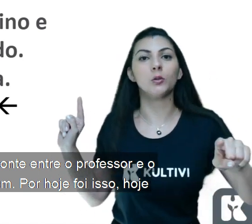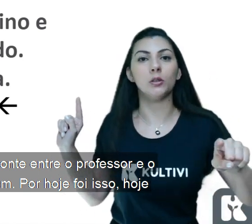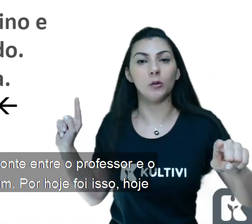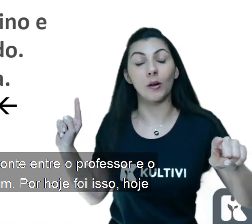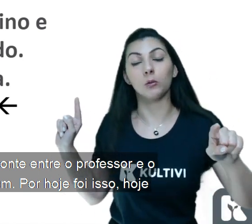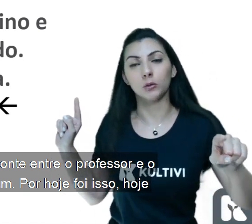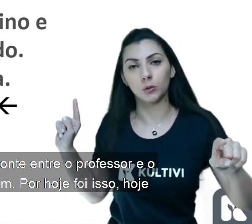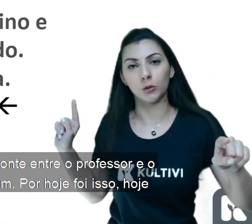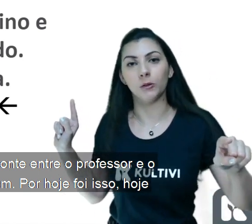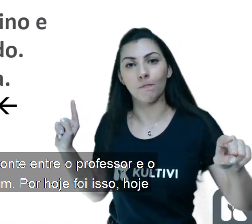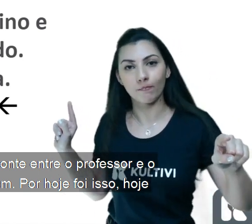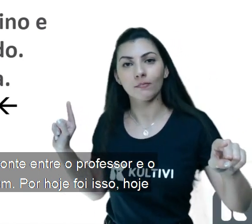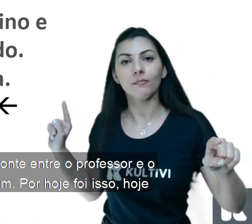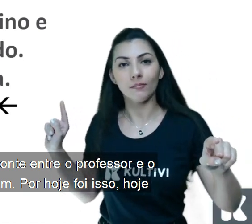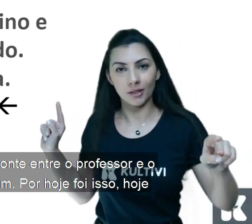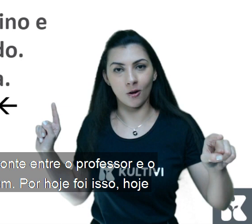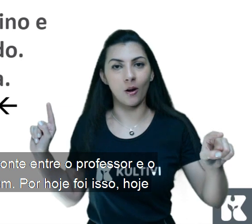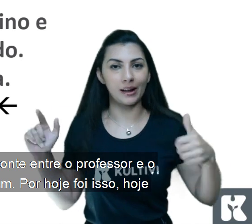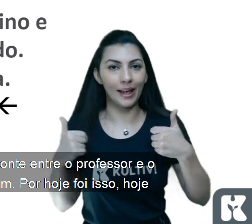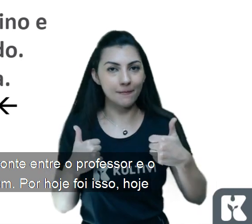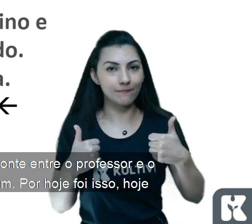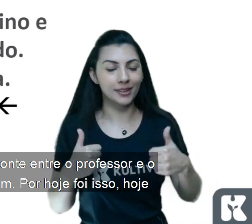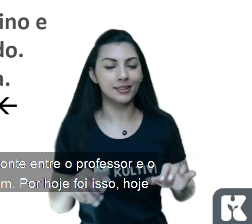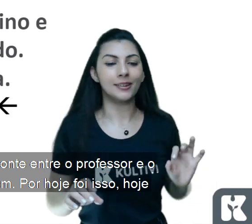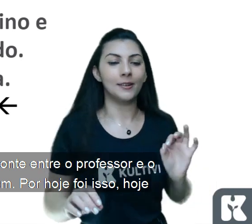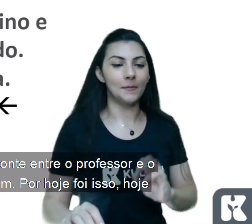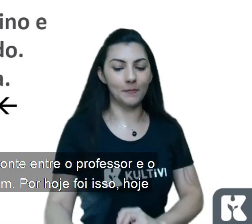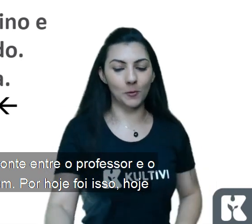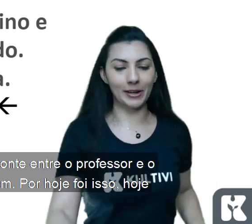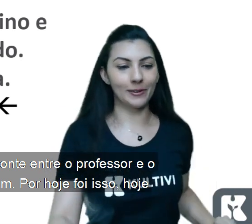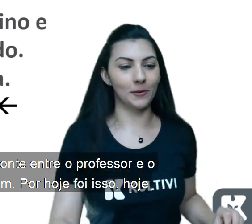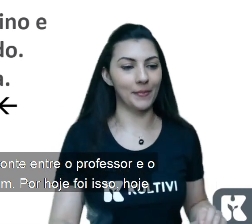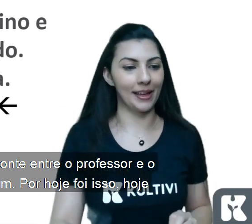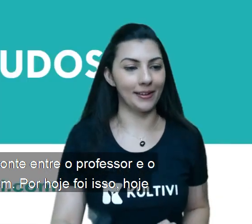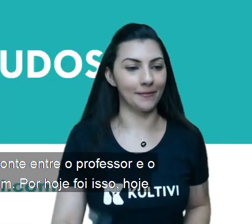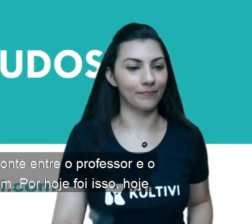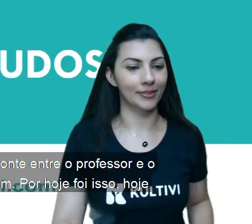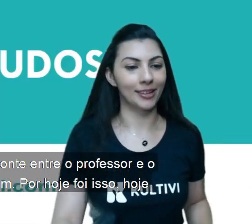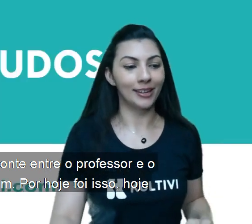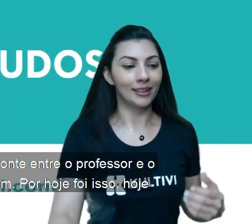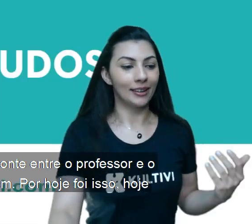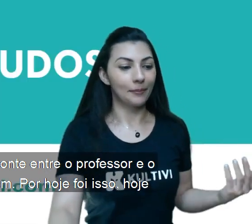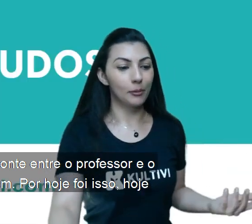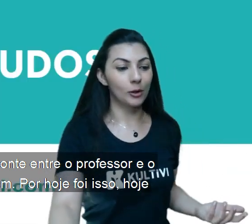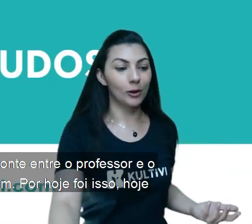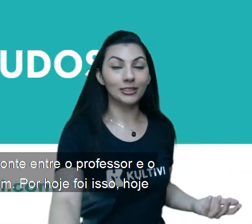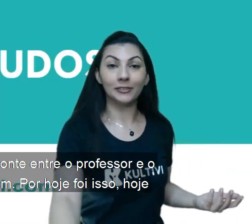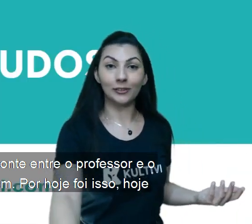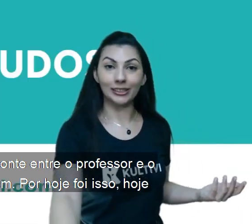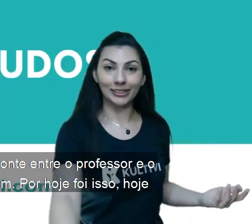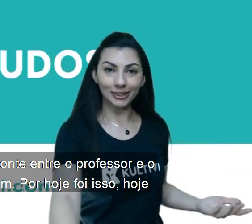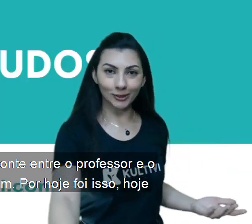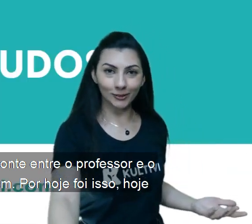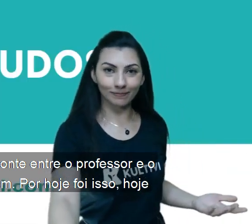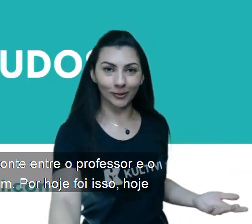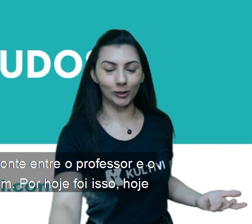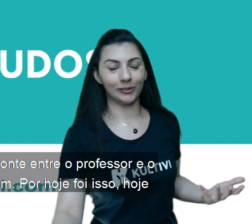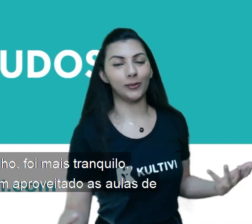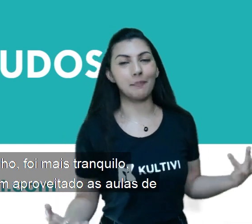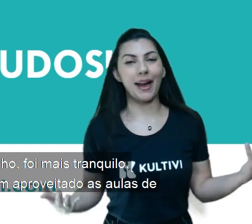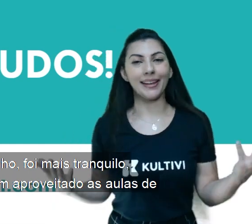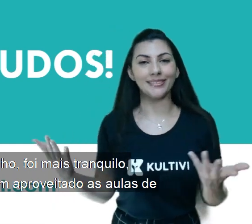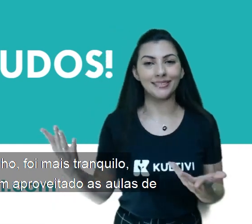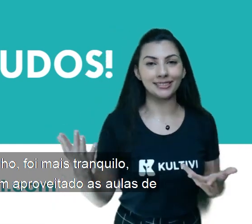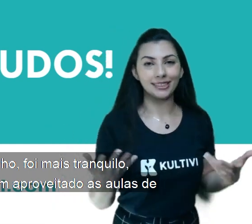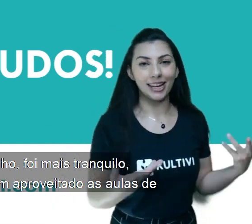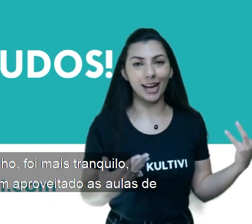o surdo, o aluno surdo. Ok? Muito bem. Por hoje foi isso. Hoje